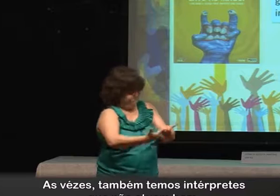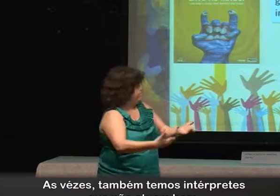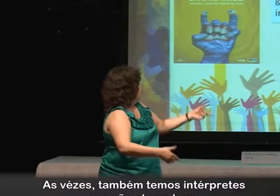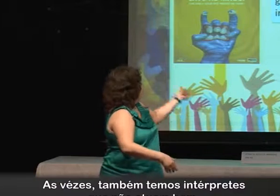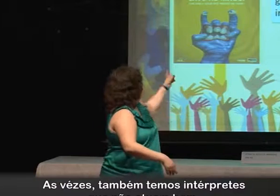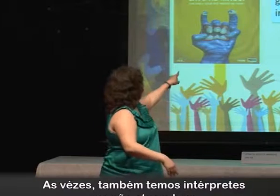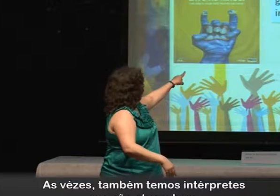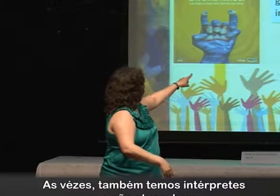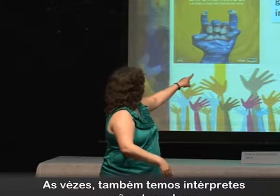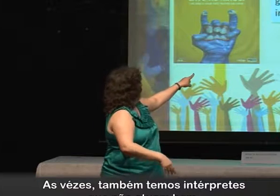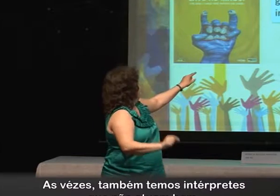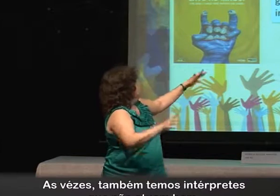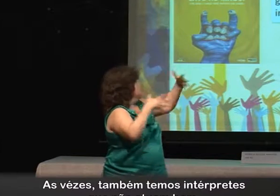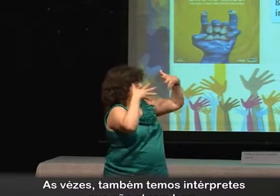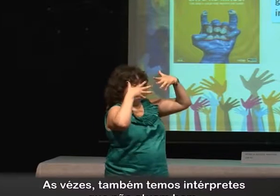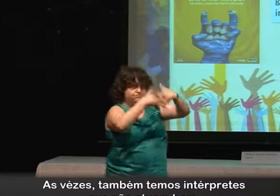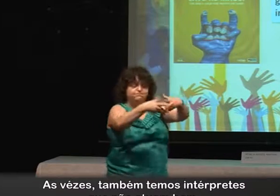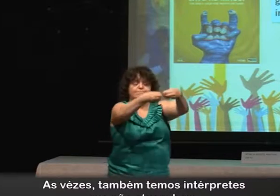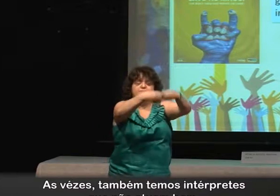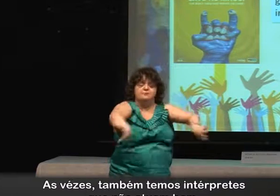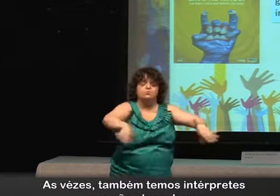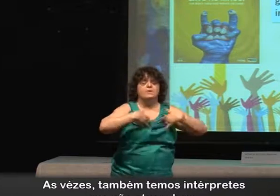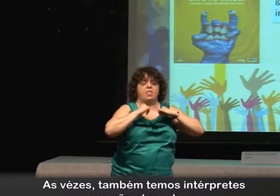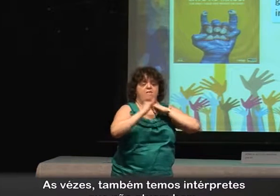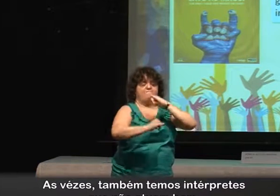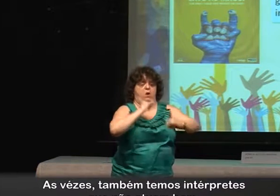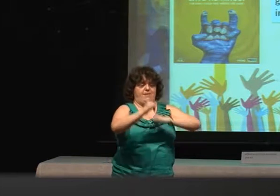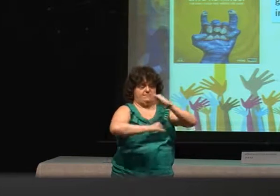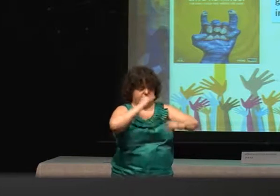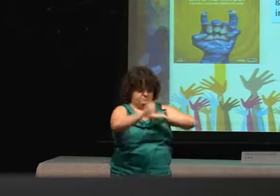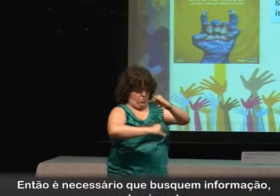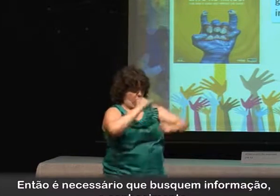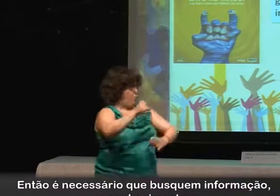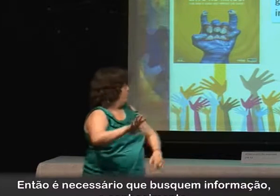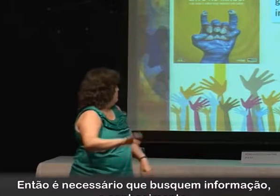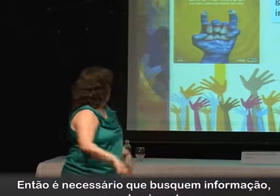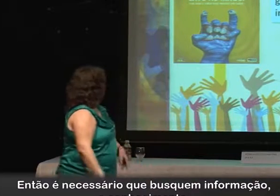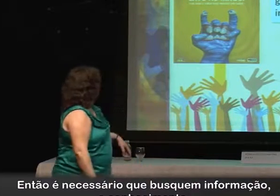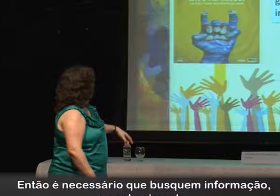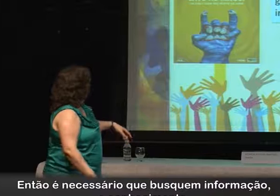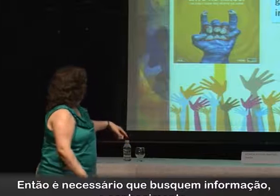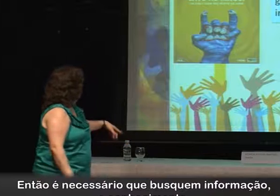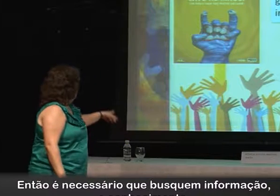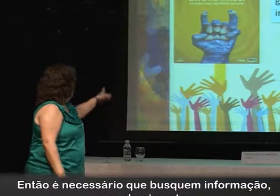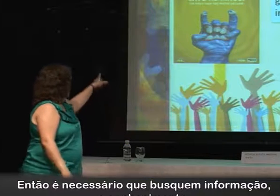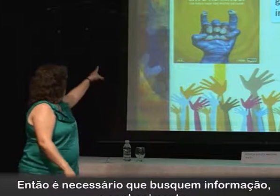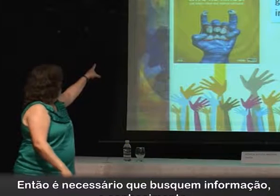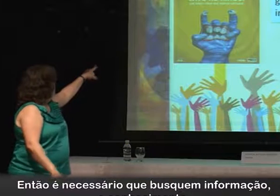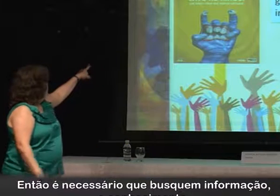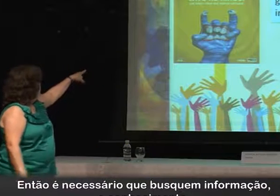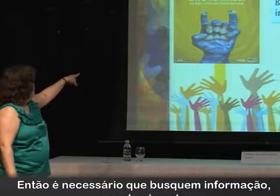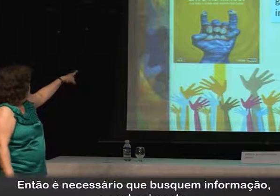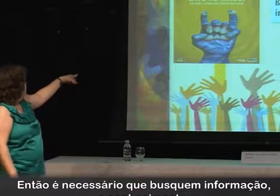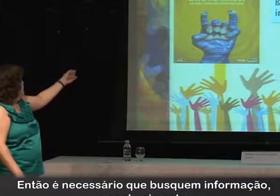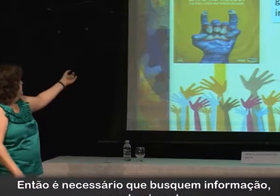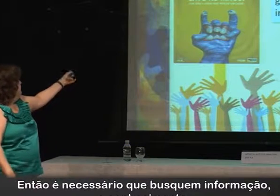alguns intérpretes que não atuam bem. Então, é necessário que busque informações e conhecimento.